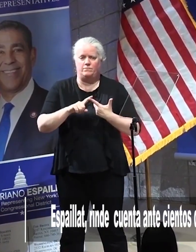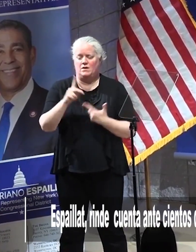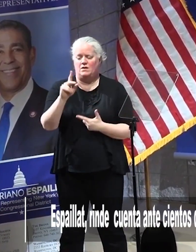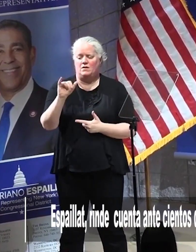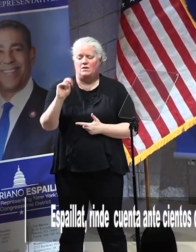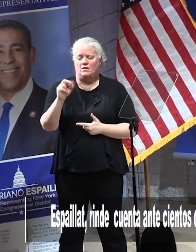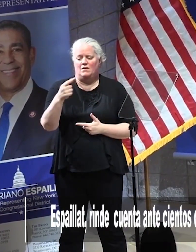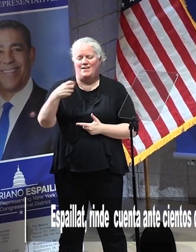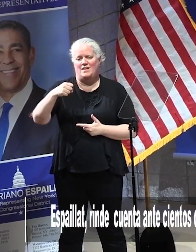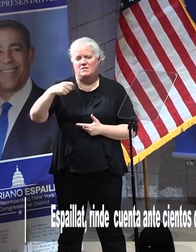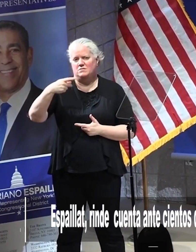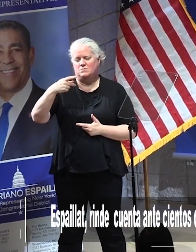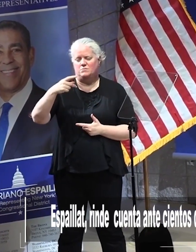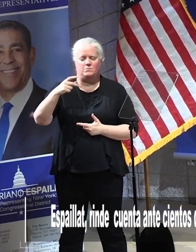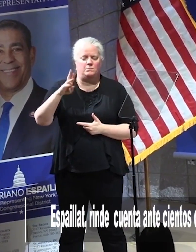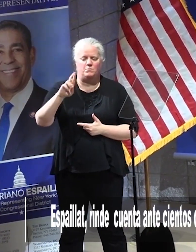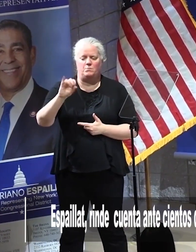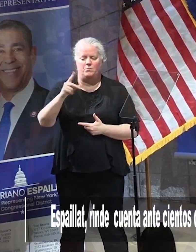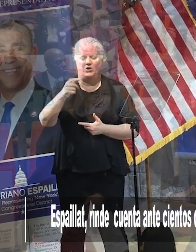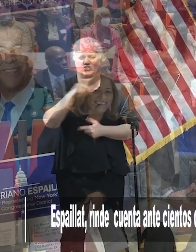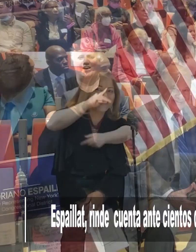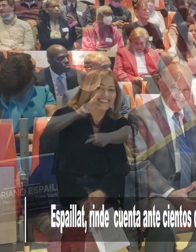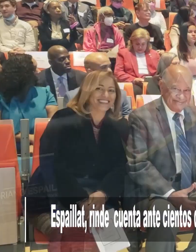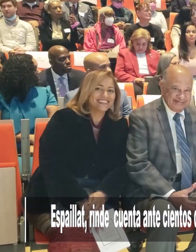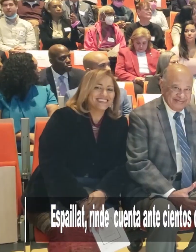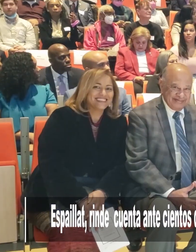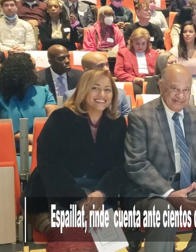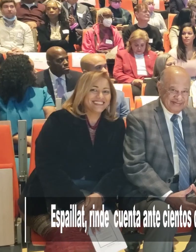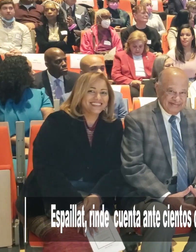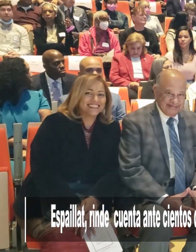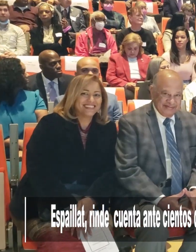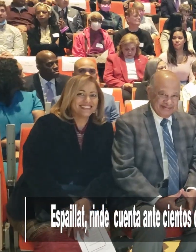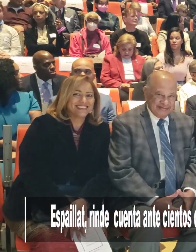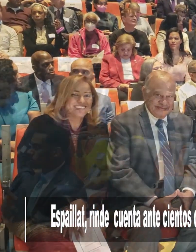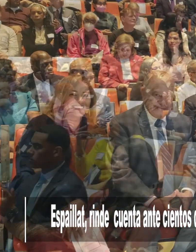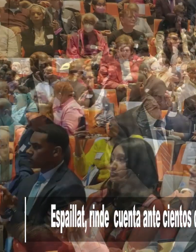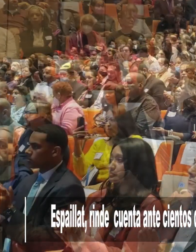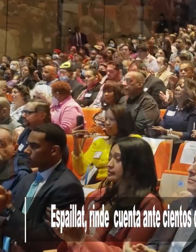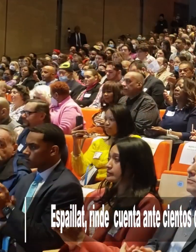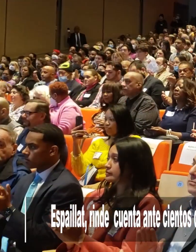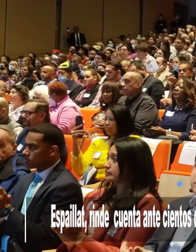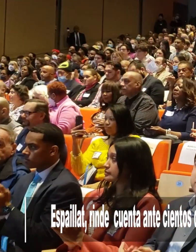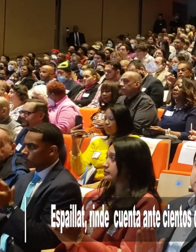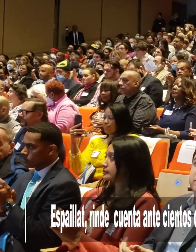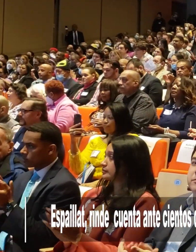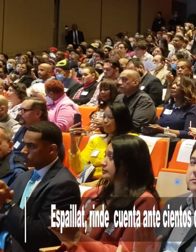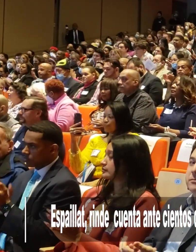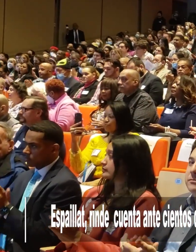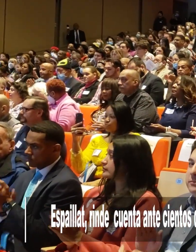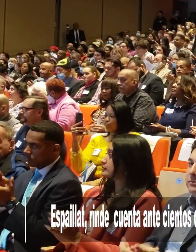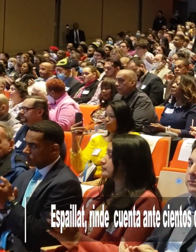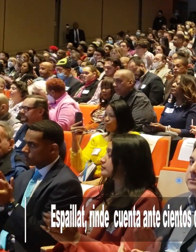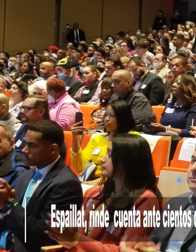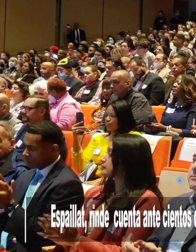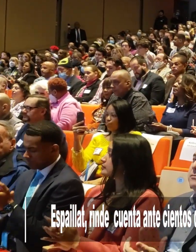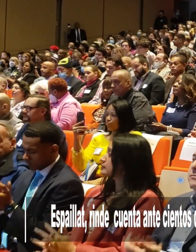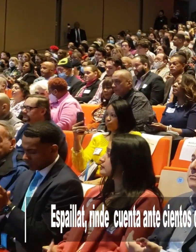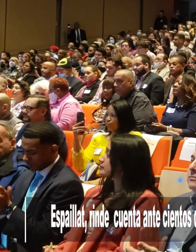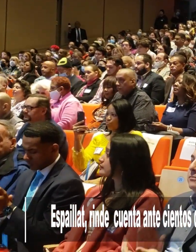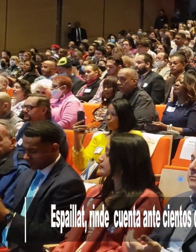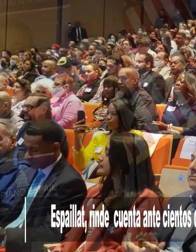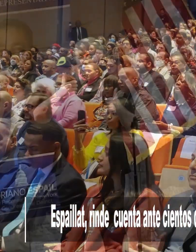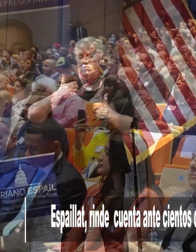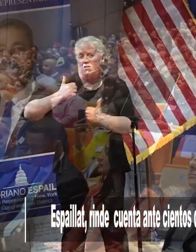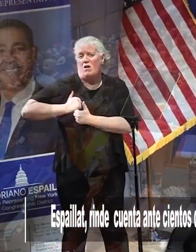Espaillat, rindió cuentas ante cientos de personalidades de la comunidad hispana, mayoría dominicana, entre las cuales